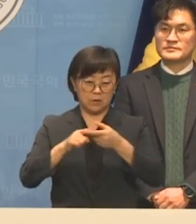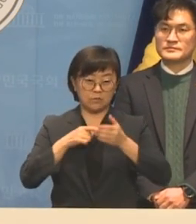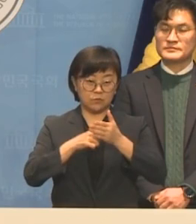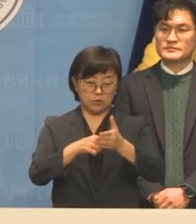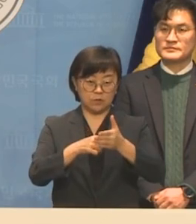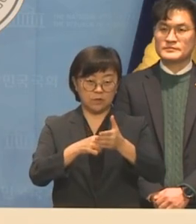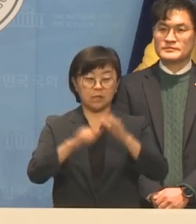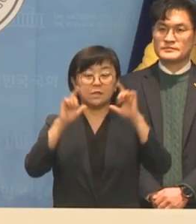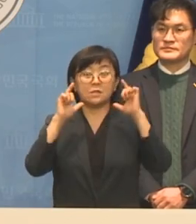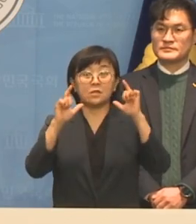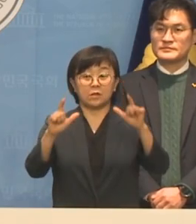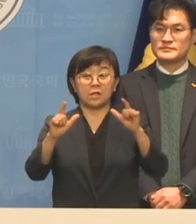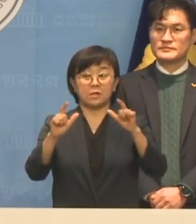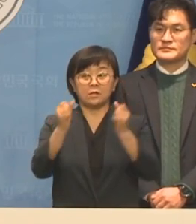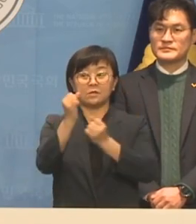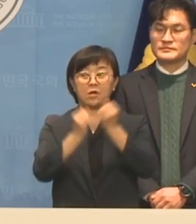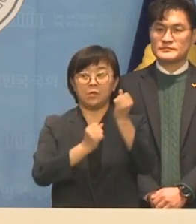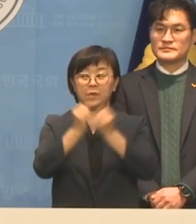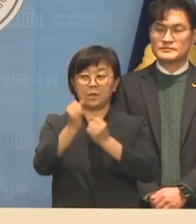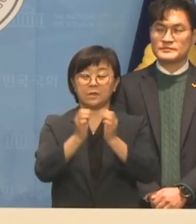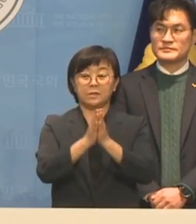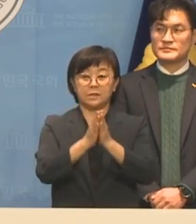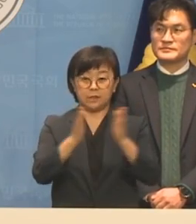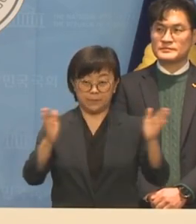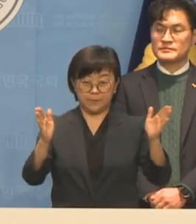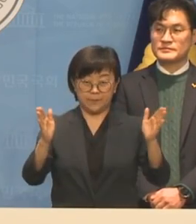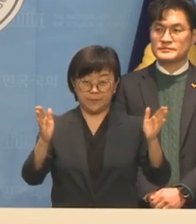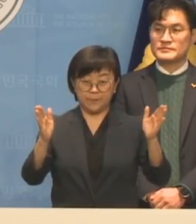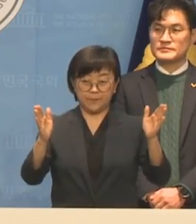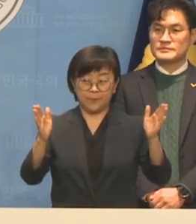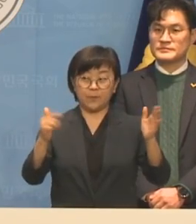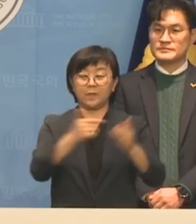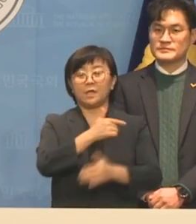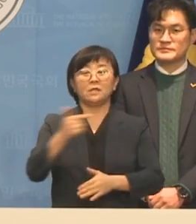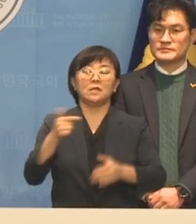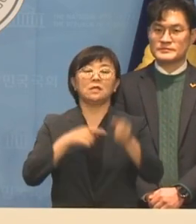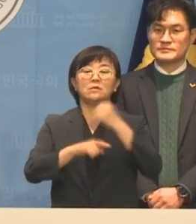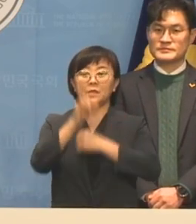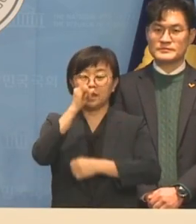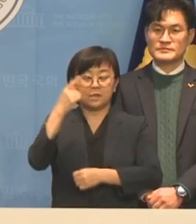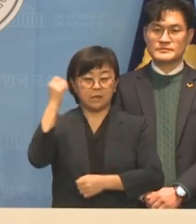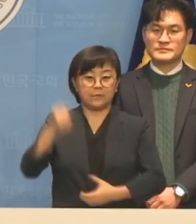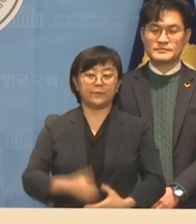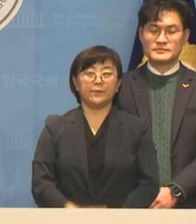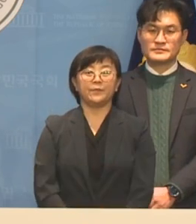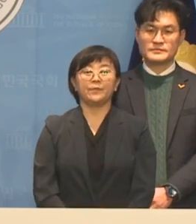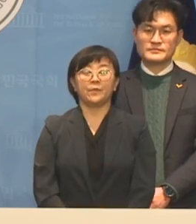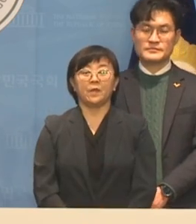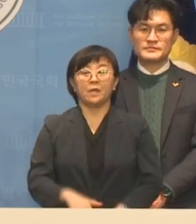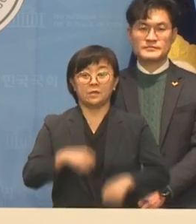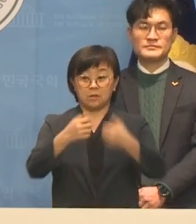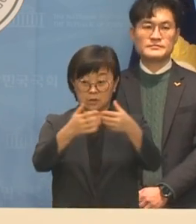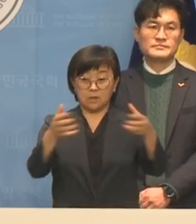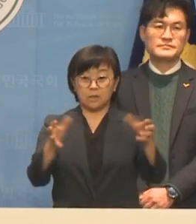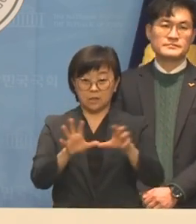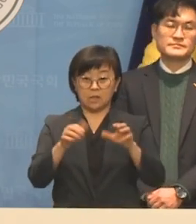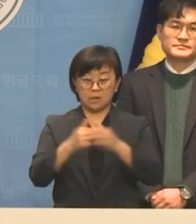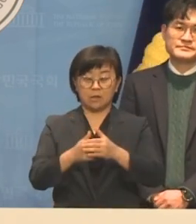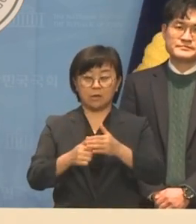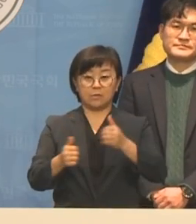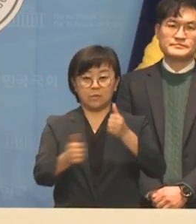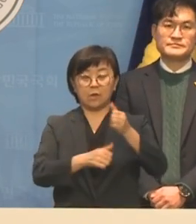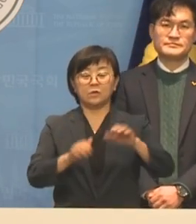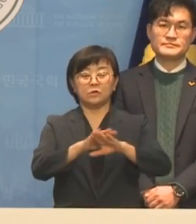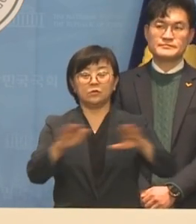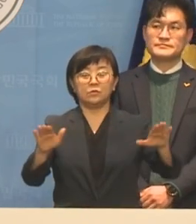추진을 선언하는 기자회견을 함께 진행하게 되어 무척 뜻깊게 생각합니다. 정의당은 비대위